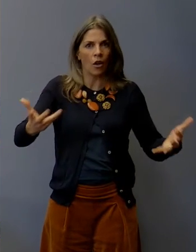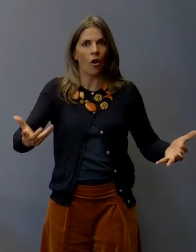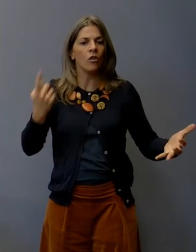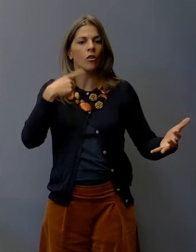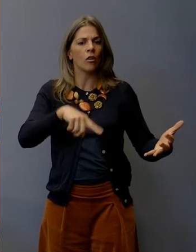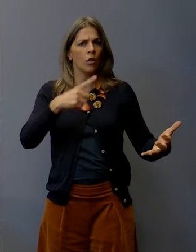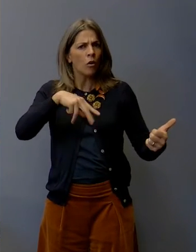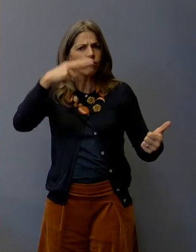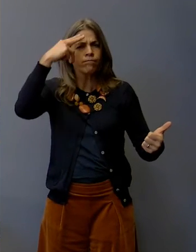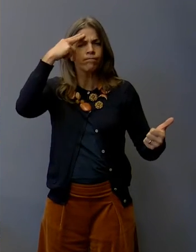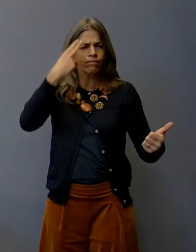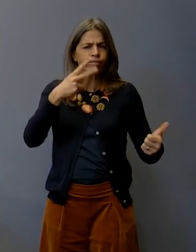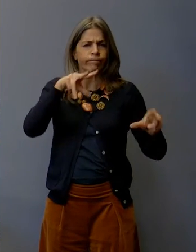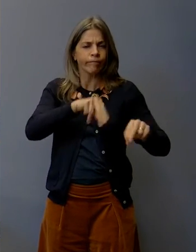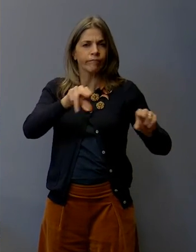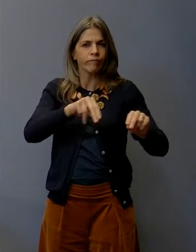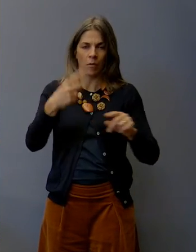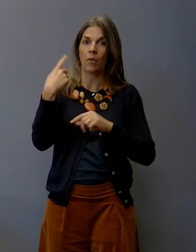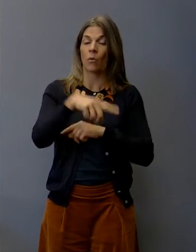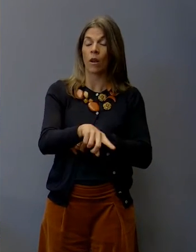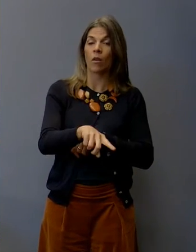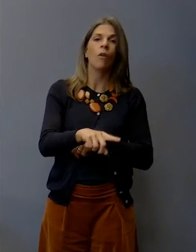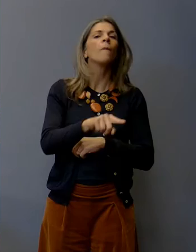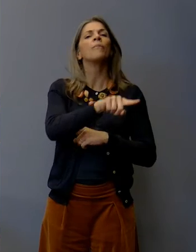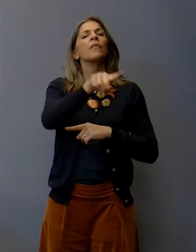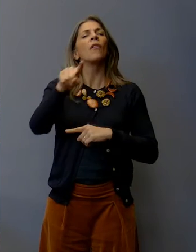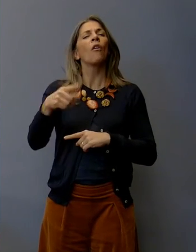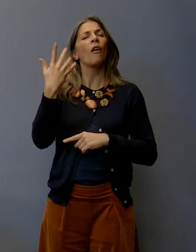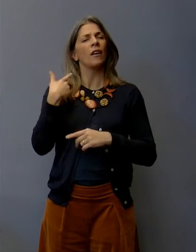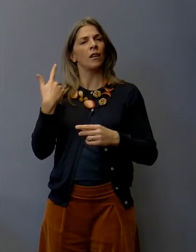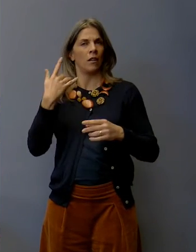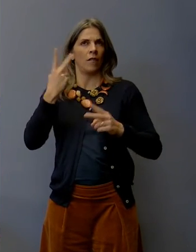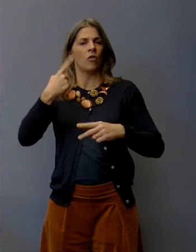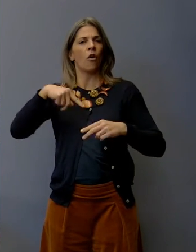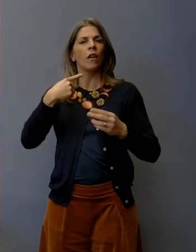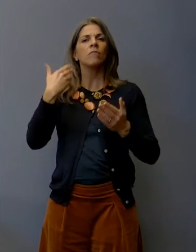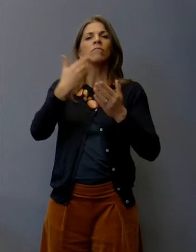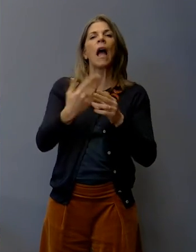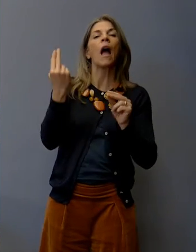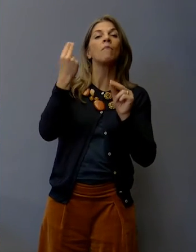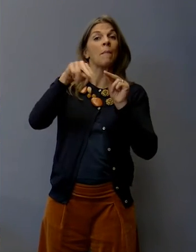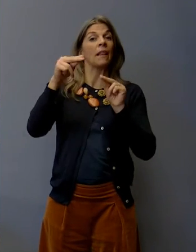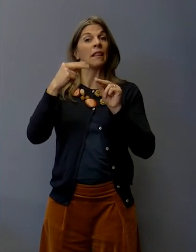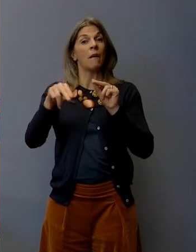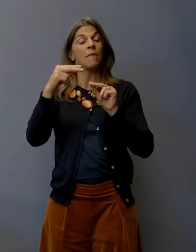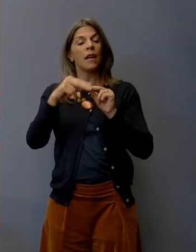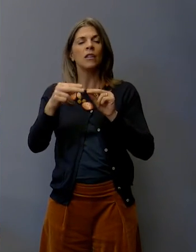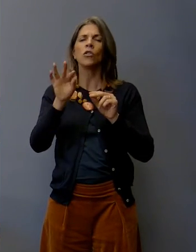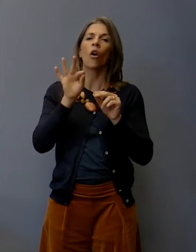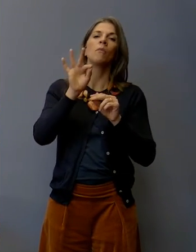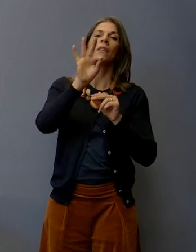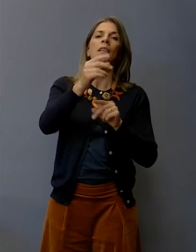respinto naturalmente anche avete respinto anche un emendamento che invitava a ridurre del 10 per cento